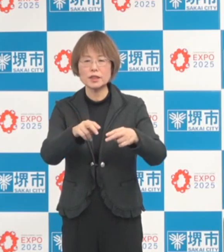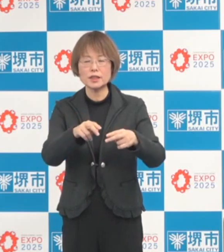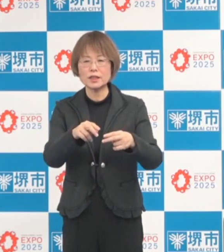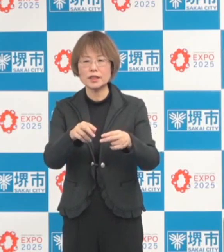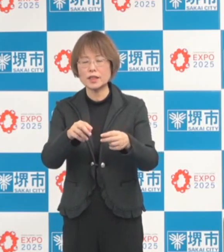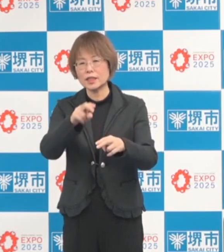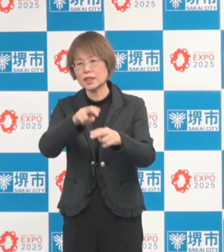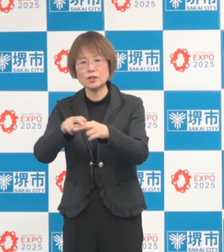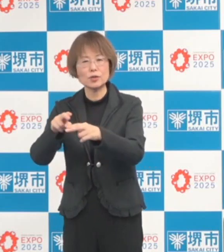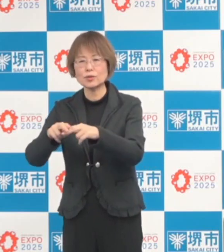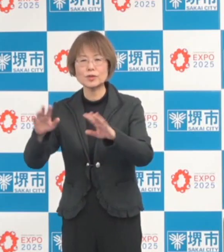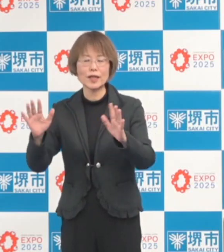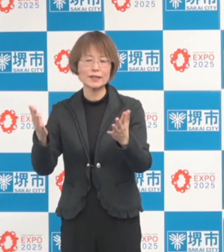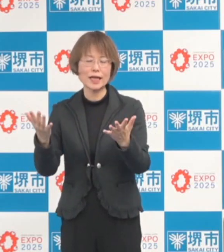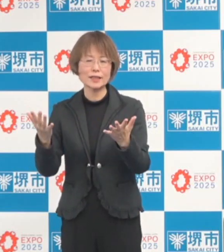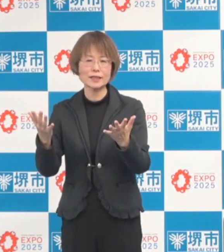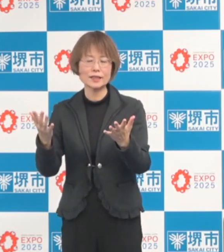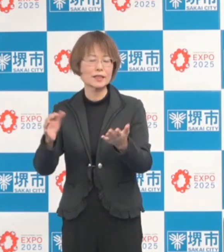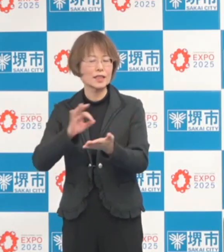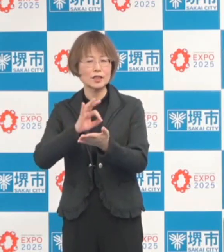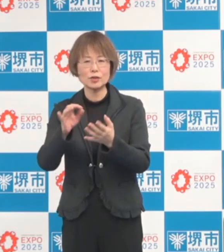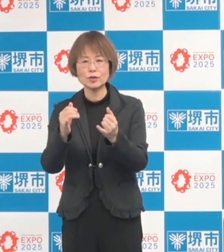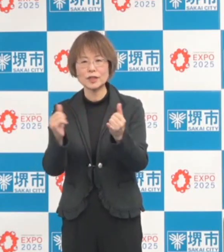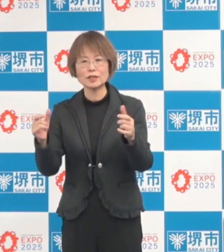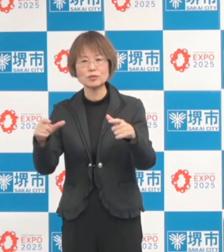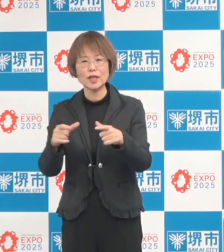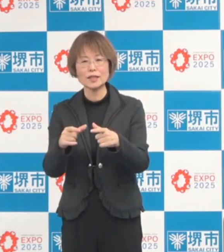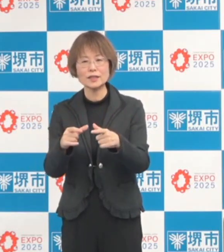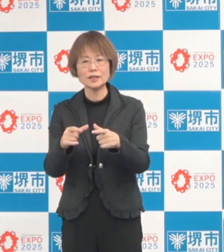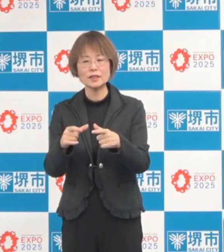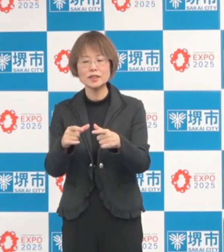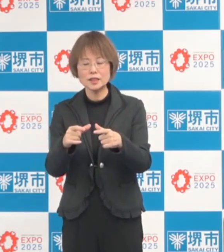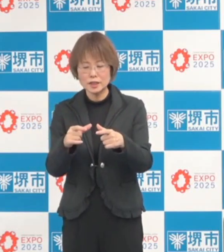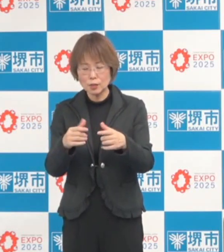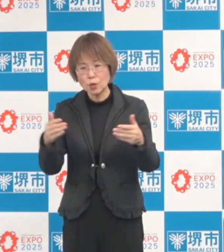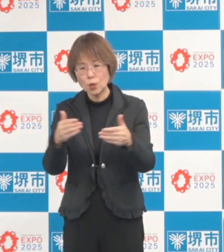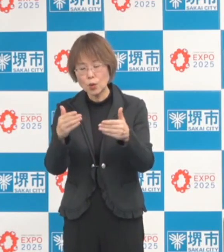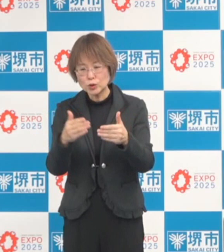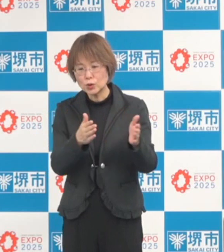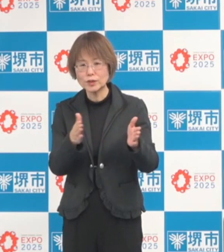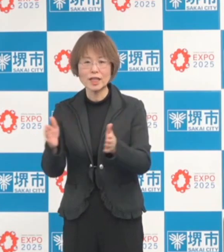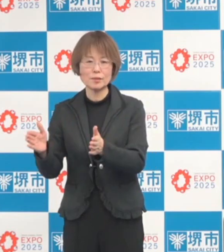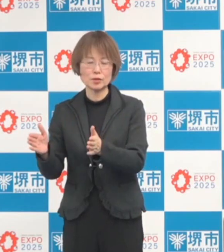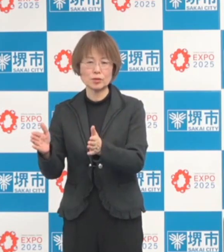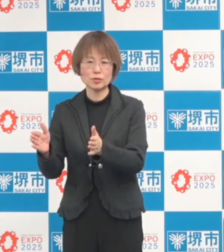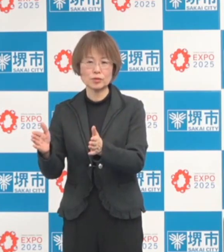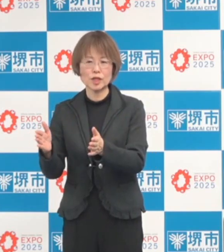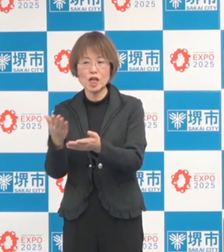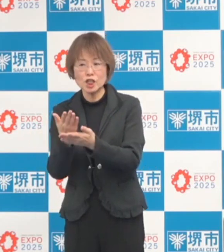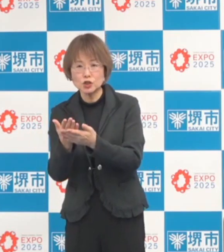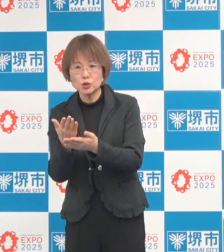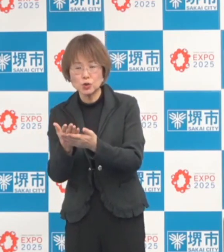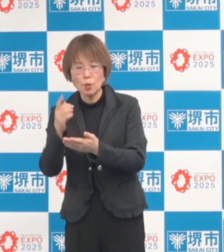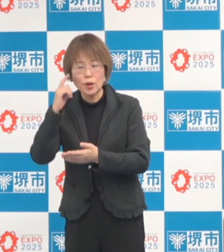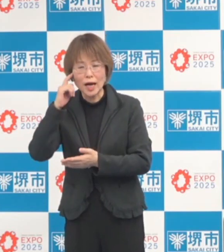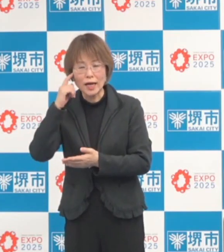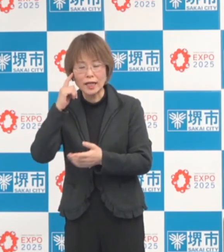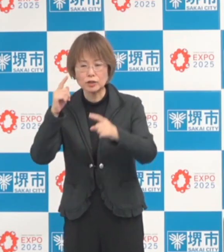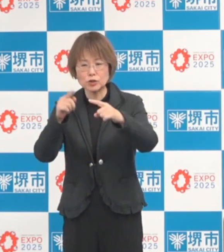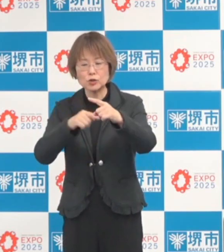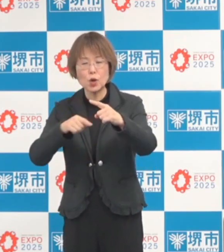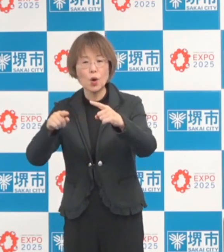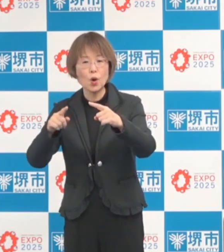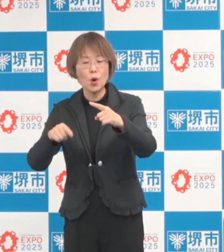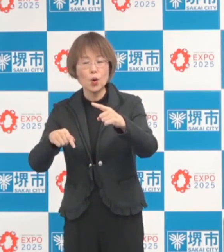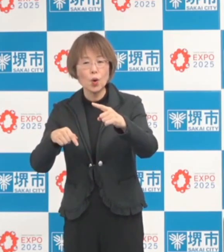この交通網を整備することによって需要も喚起をしたいと、そのことによって公共交通のこれからの可